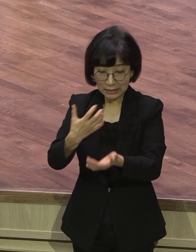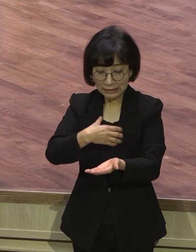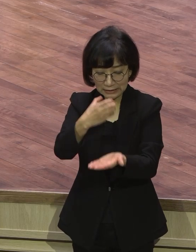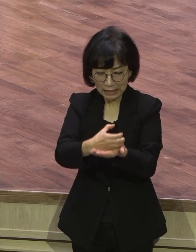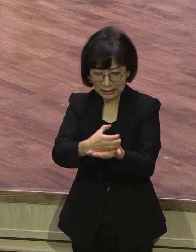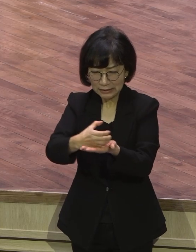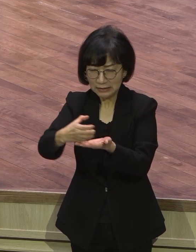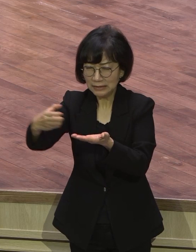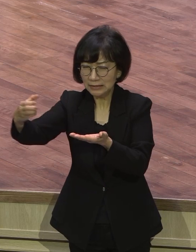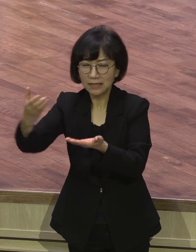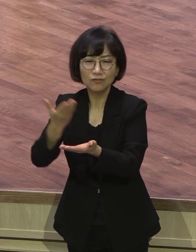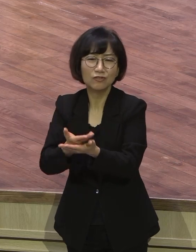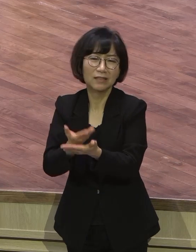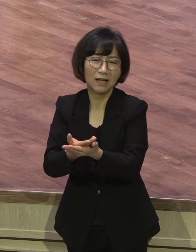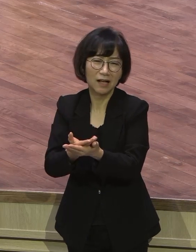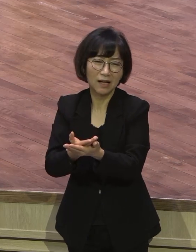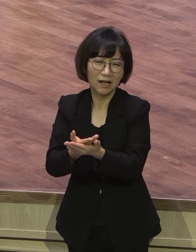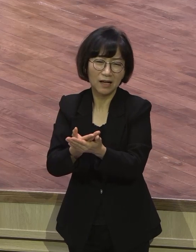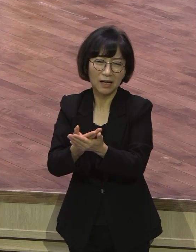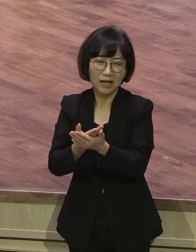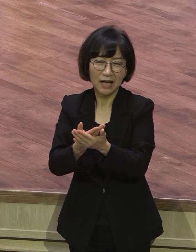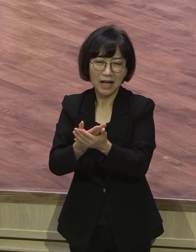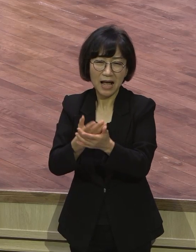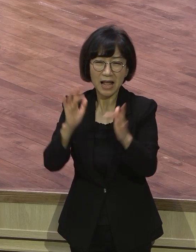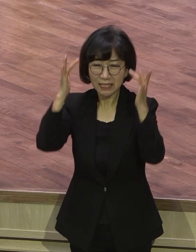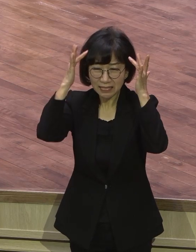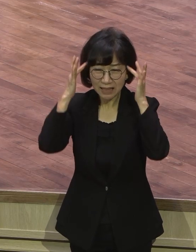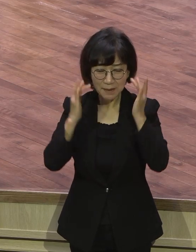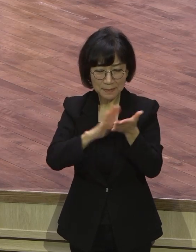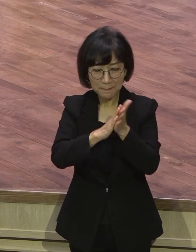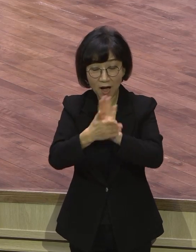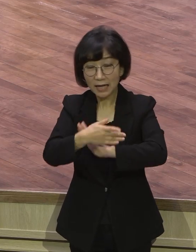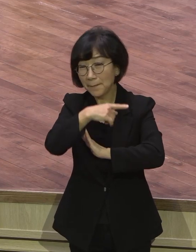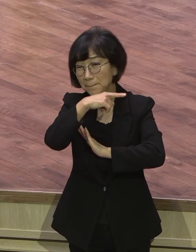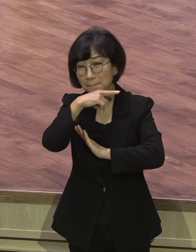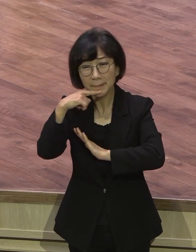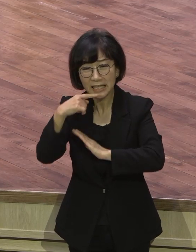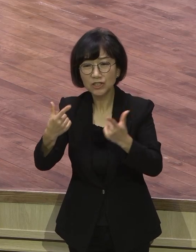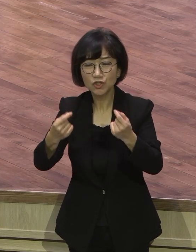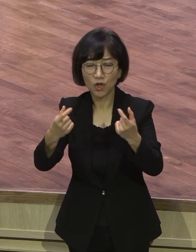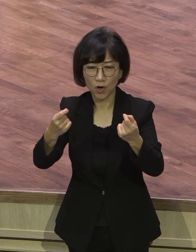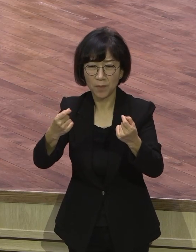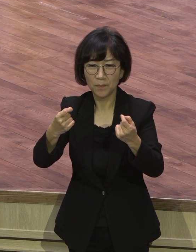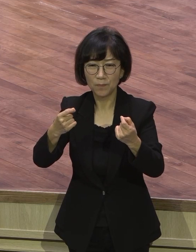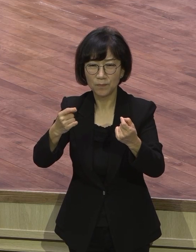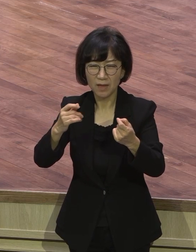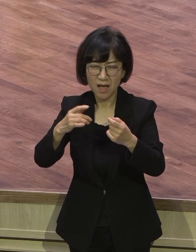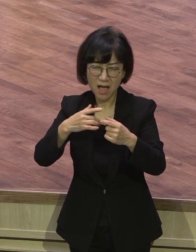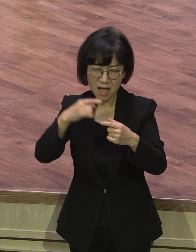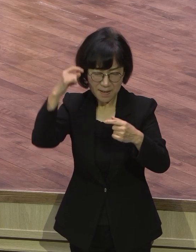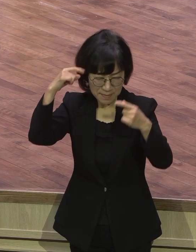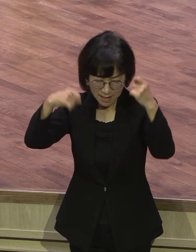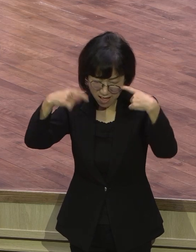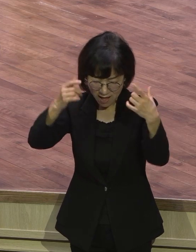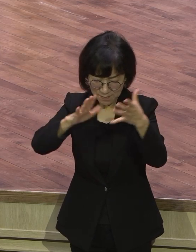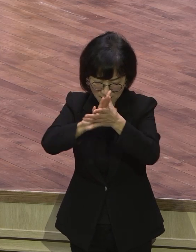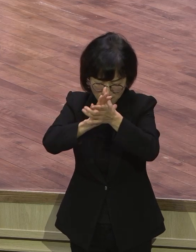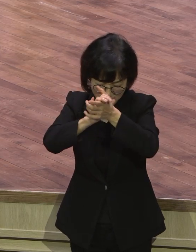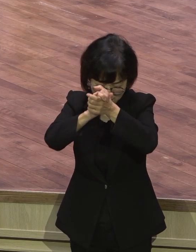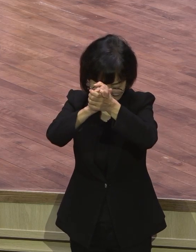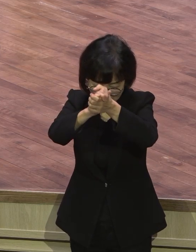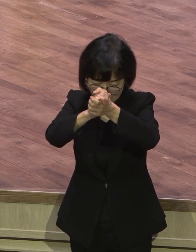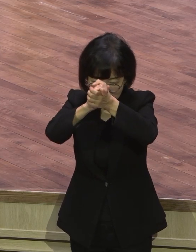땀방울이 핏방울 되도록 보통 기도 아니죠. 땀이 피처럼 그렇게